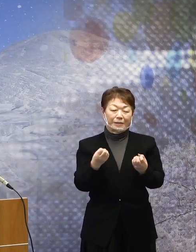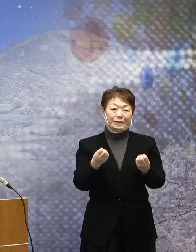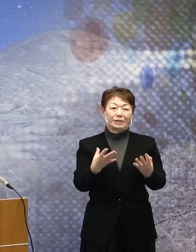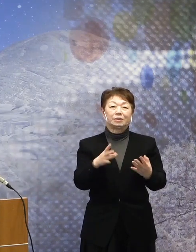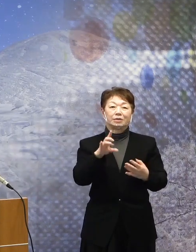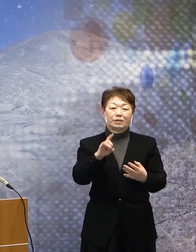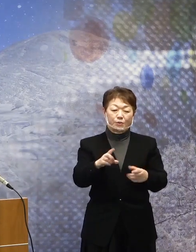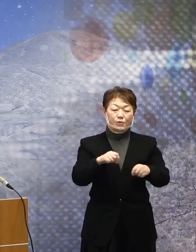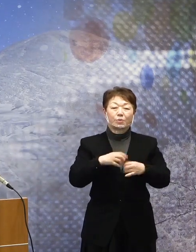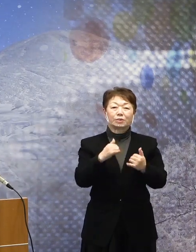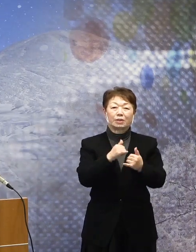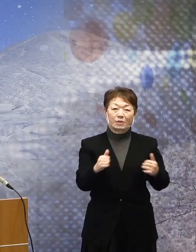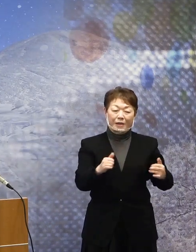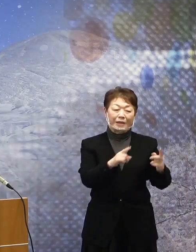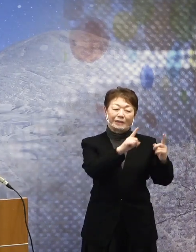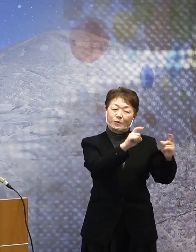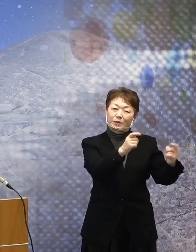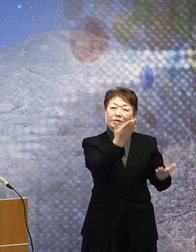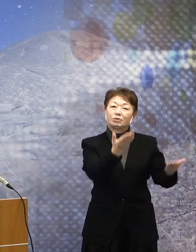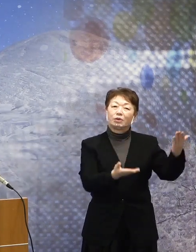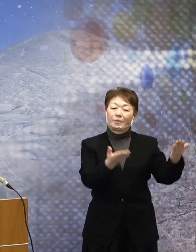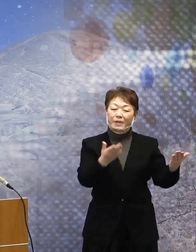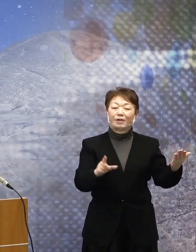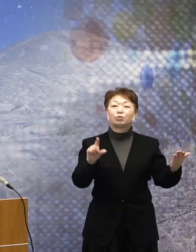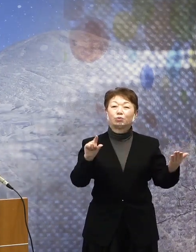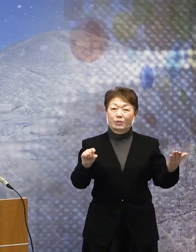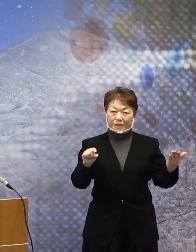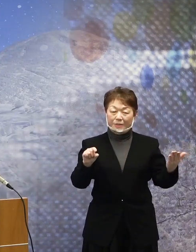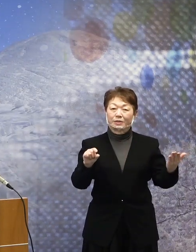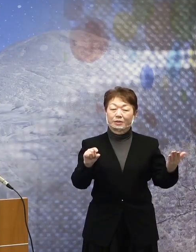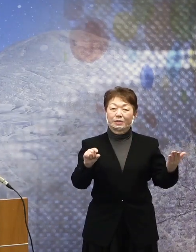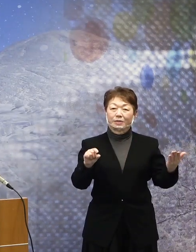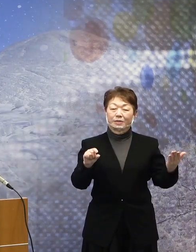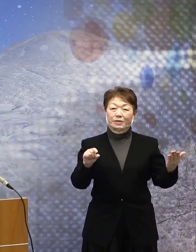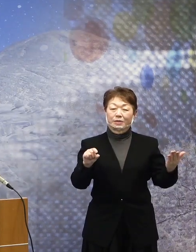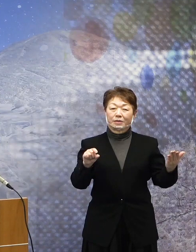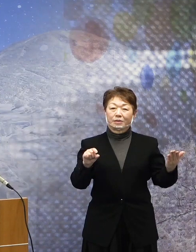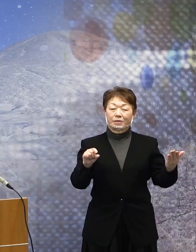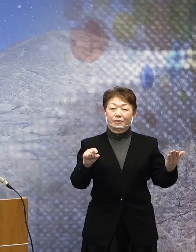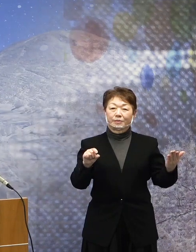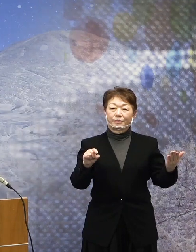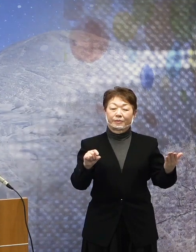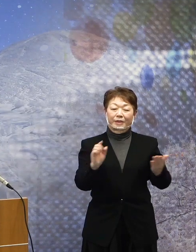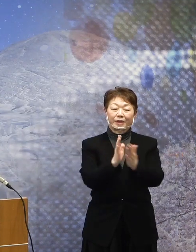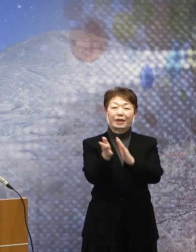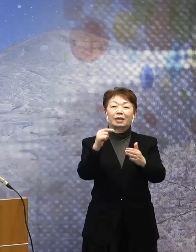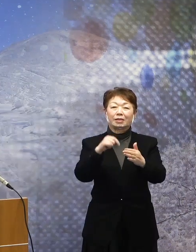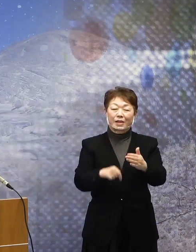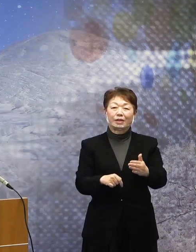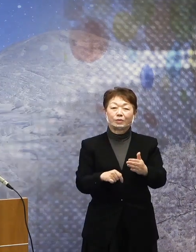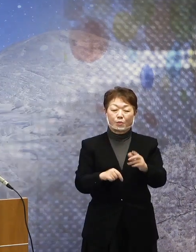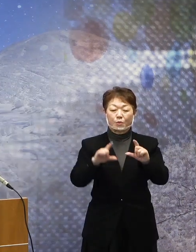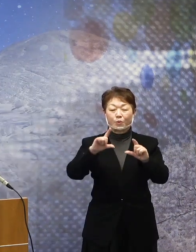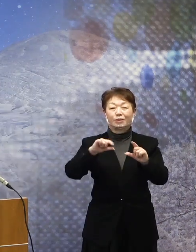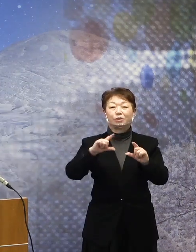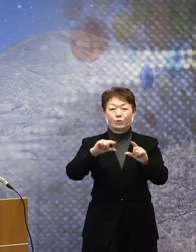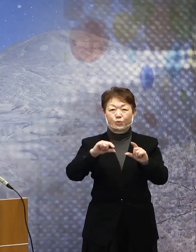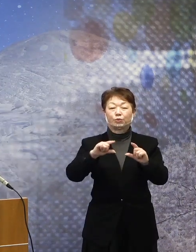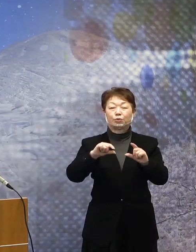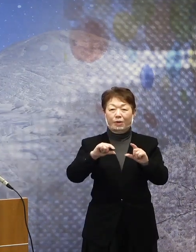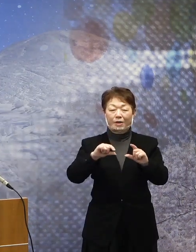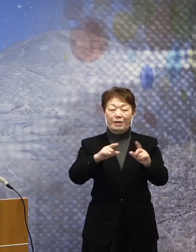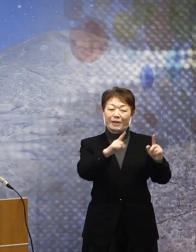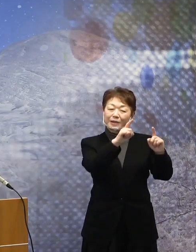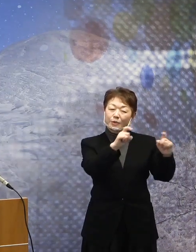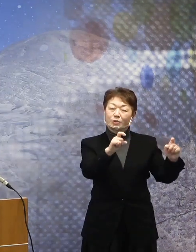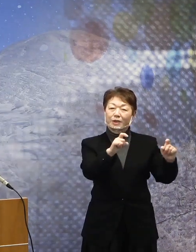が弘前市よりもまだ少ないということ、それから新規陽性者 その県内のシェア率が必ずしも